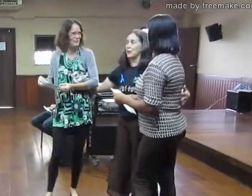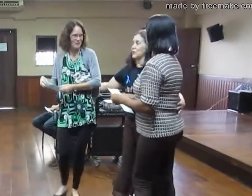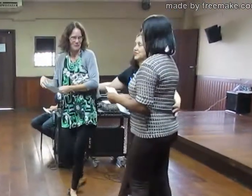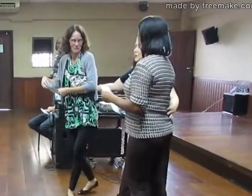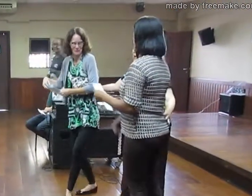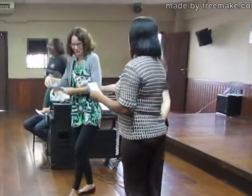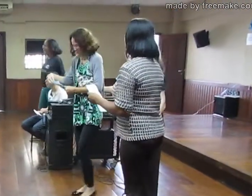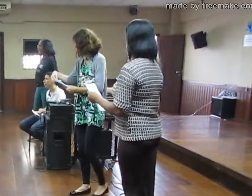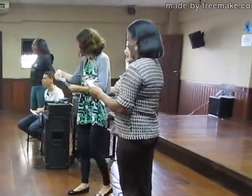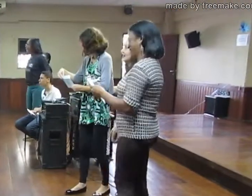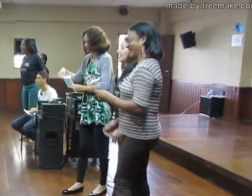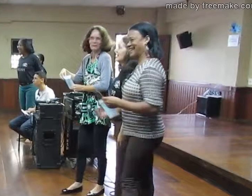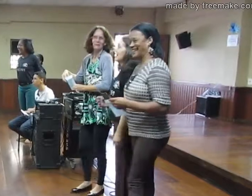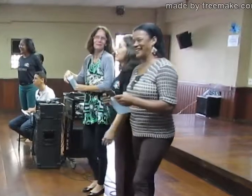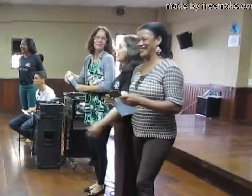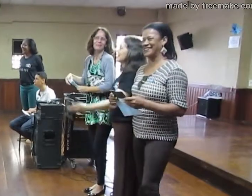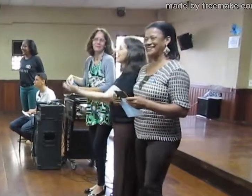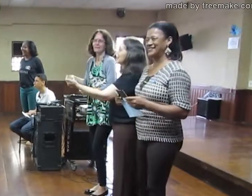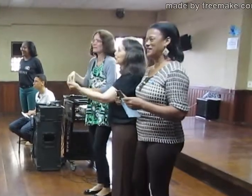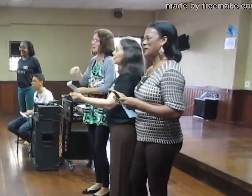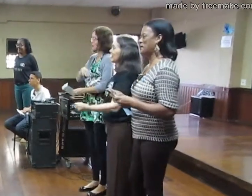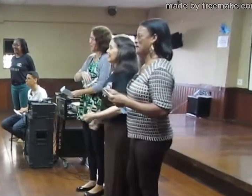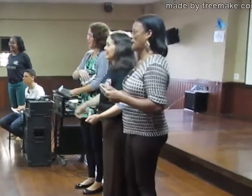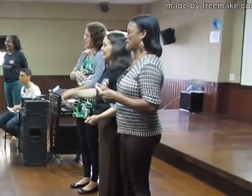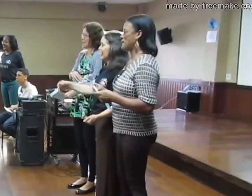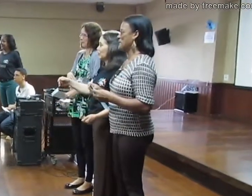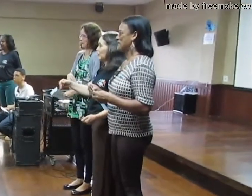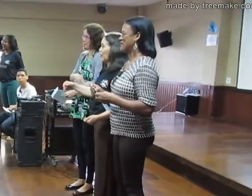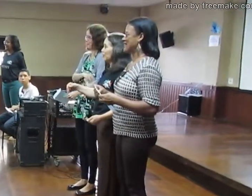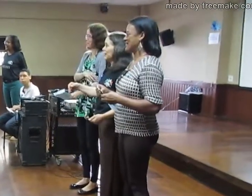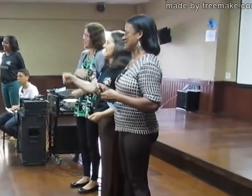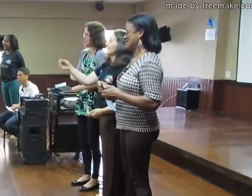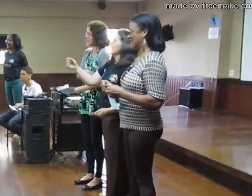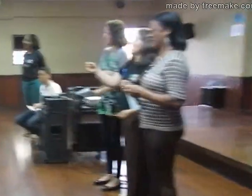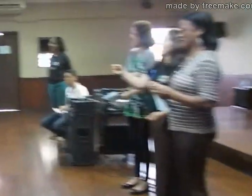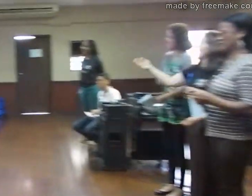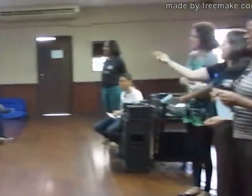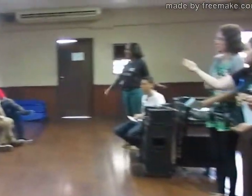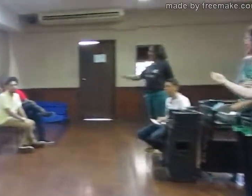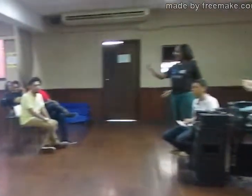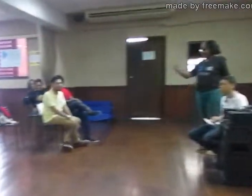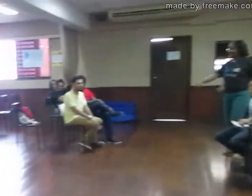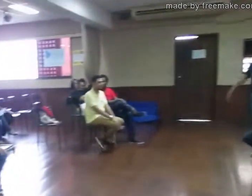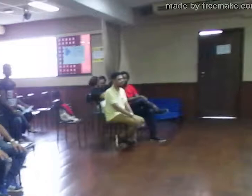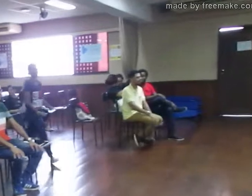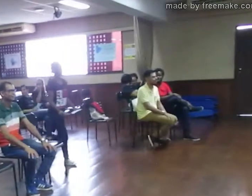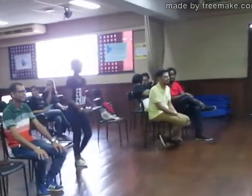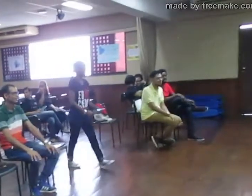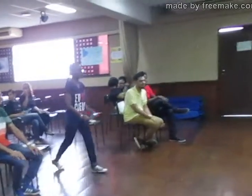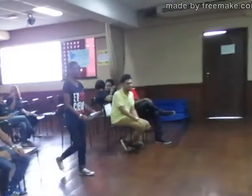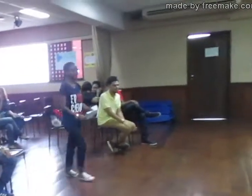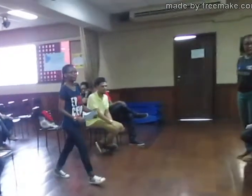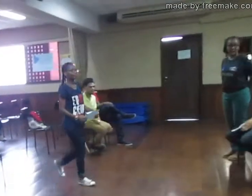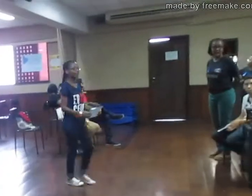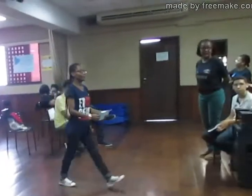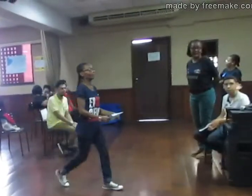Aqui, Isabel, Maria. Quem mais, por gentileza, achou o envelope? É esse mesmo, minha linda. Só tem que